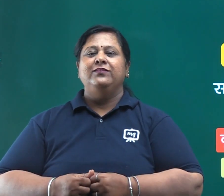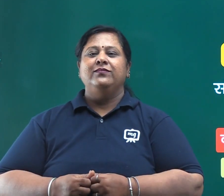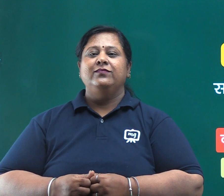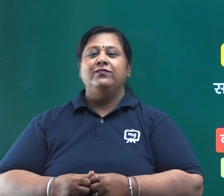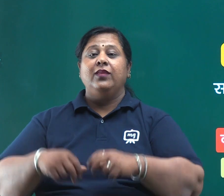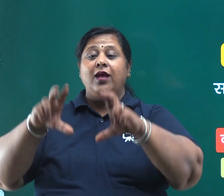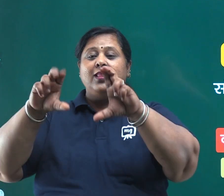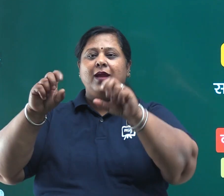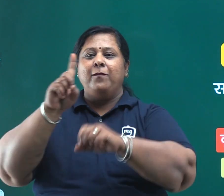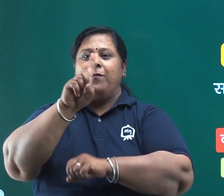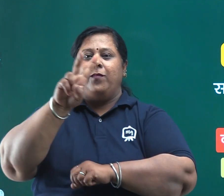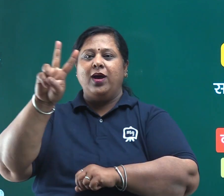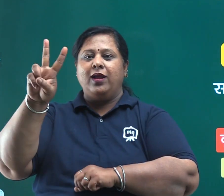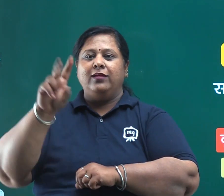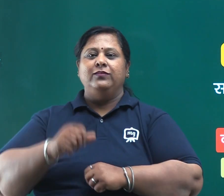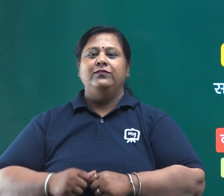अध्याय 12